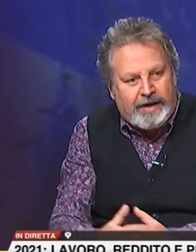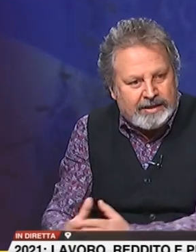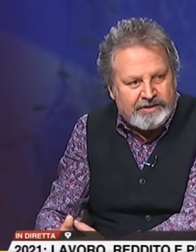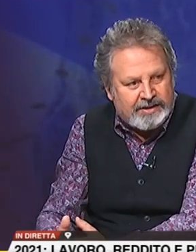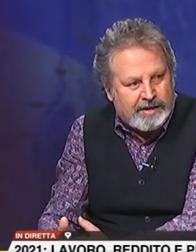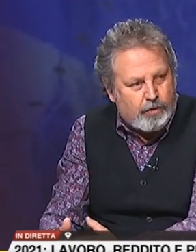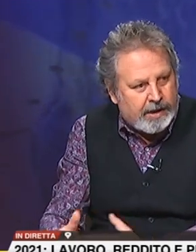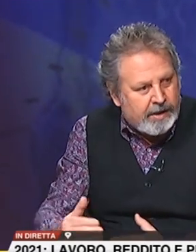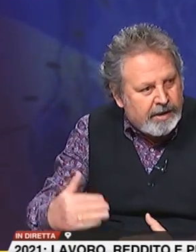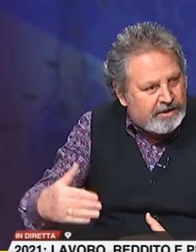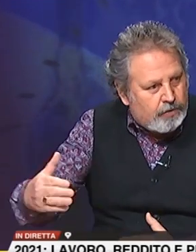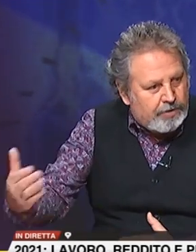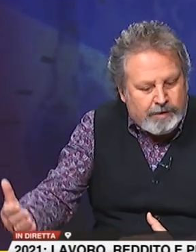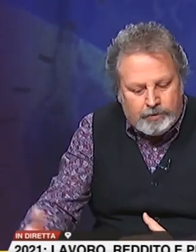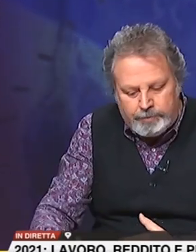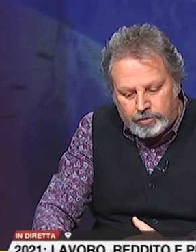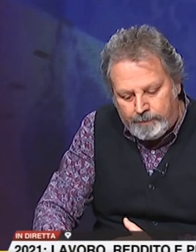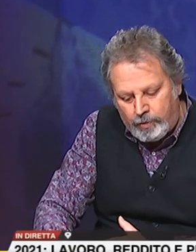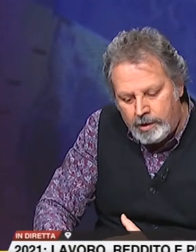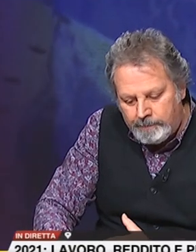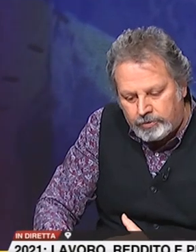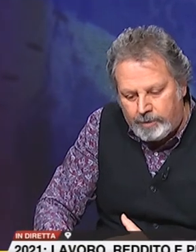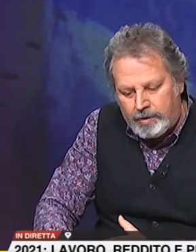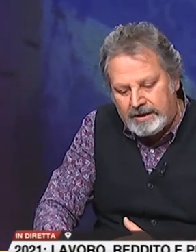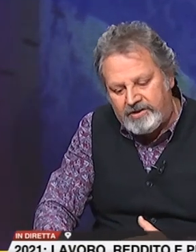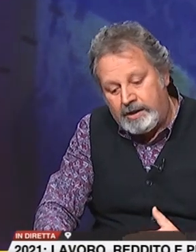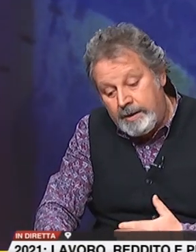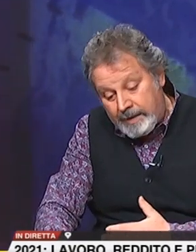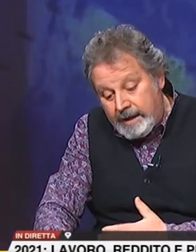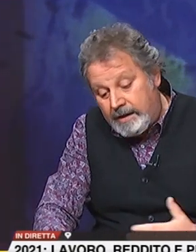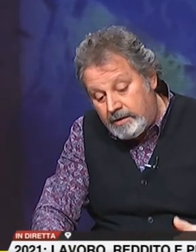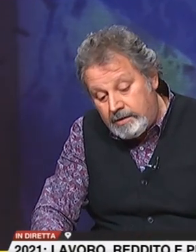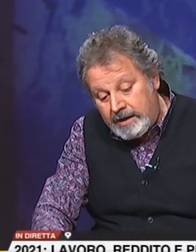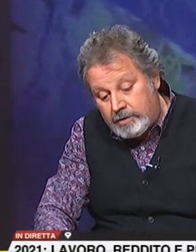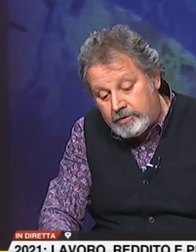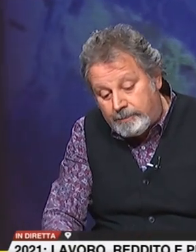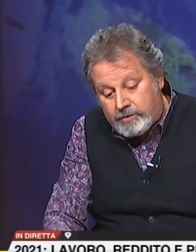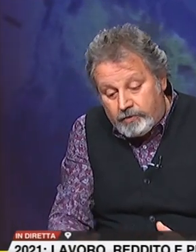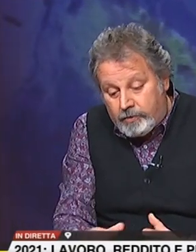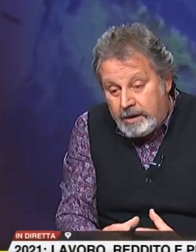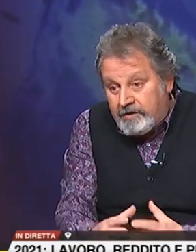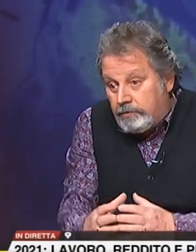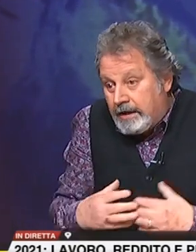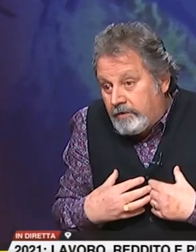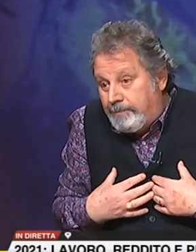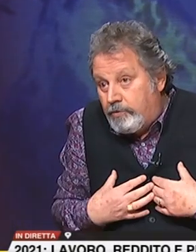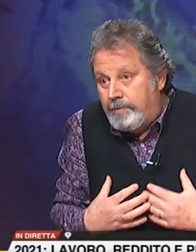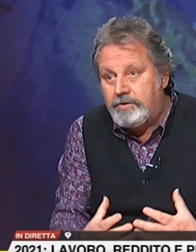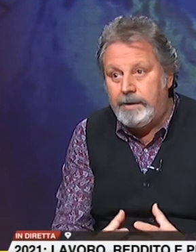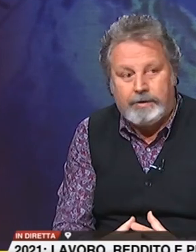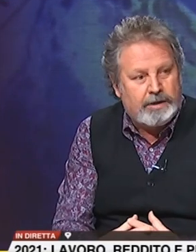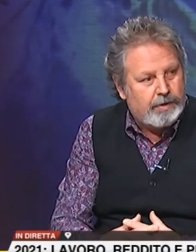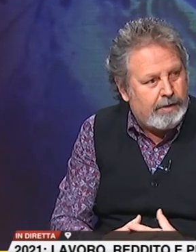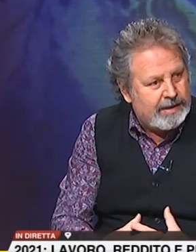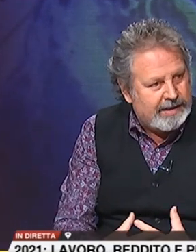che si infetta e la gente che muore sta continuando purtroppo a crescere. E dentro a questo percorso c'è tutta la nostra